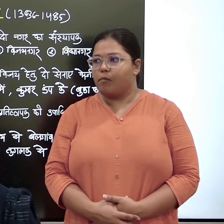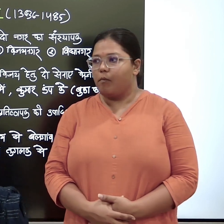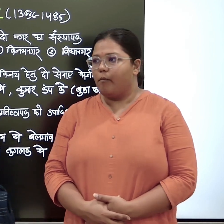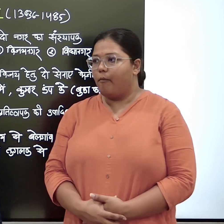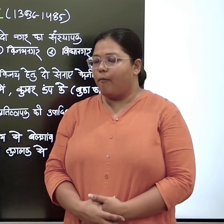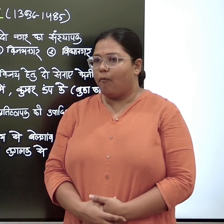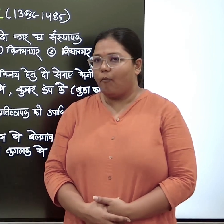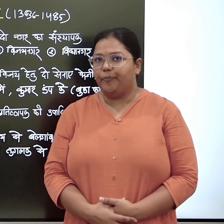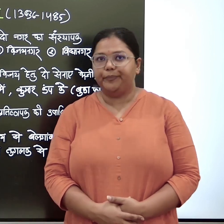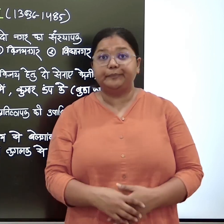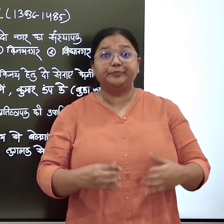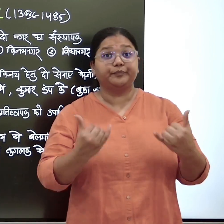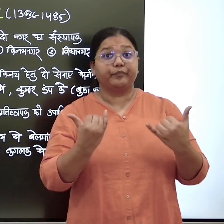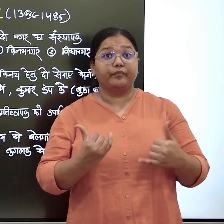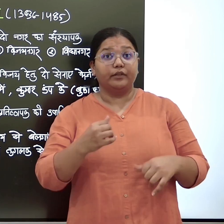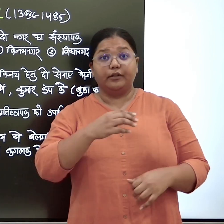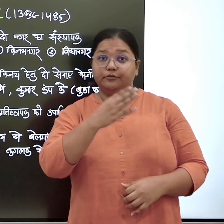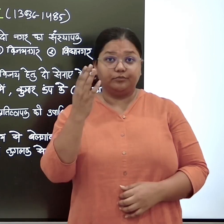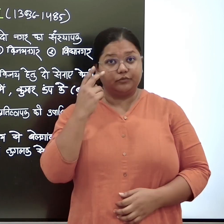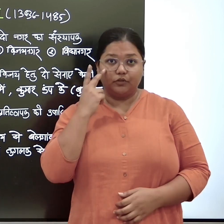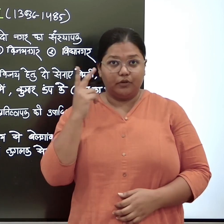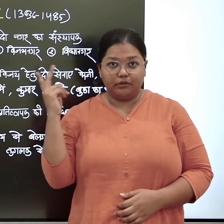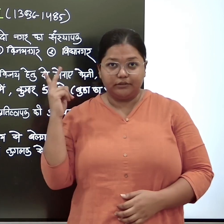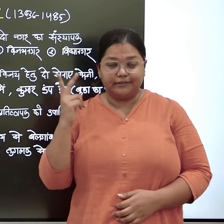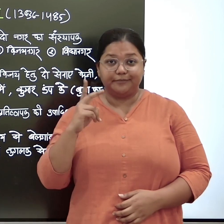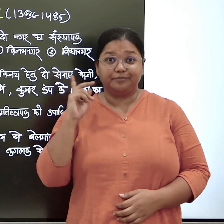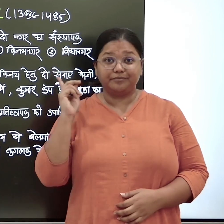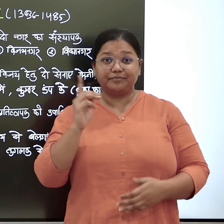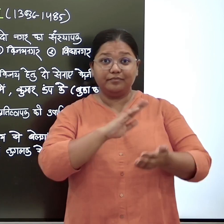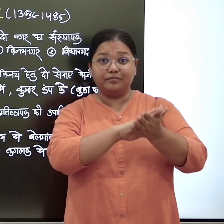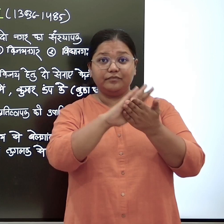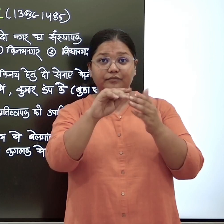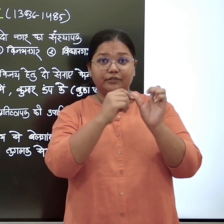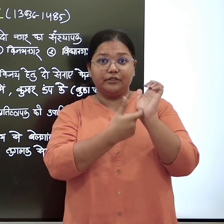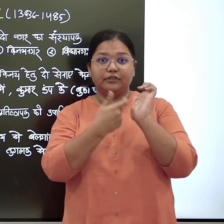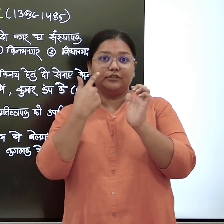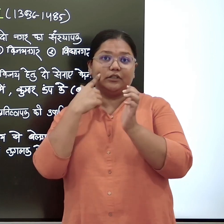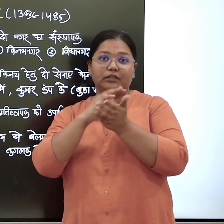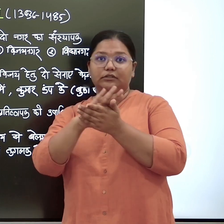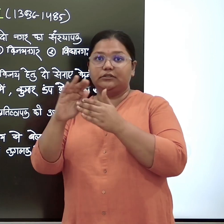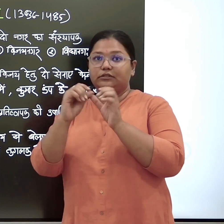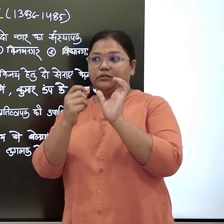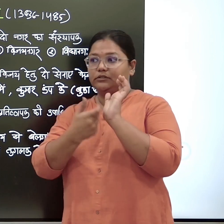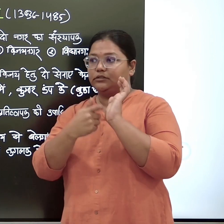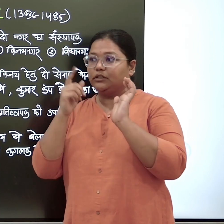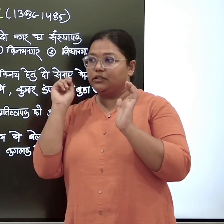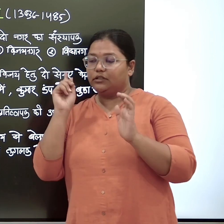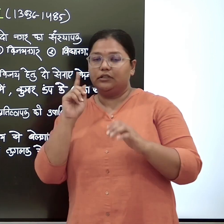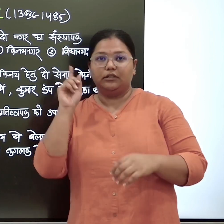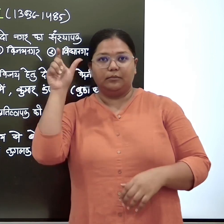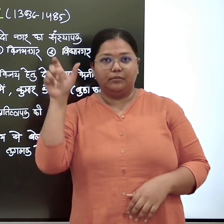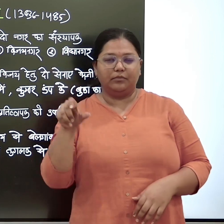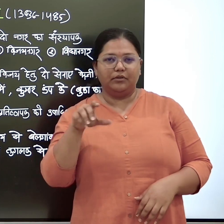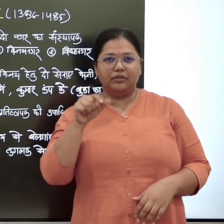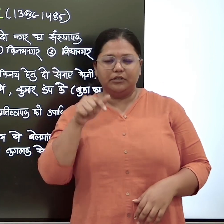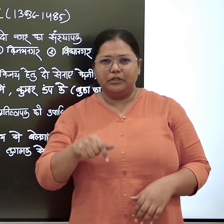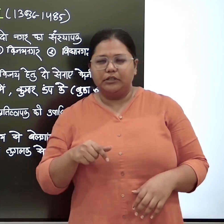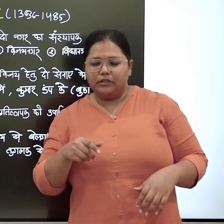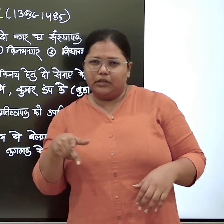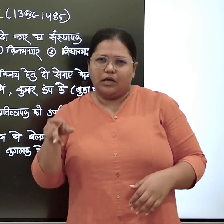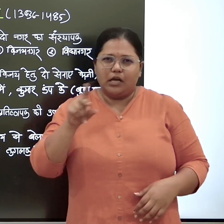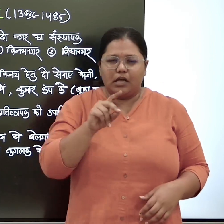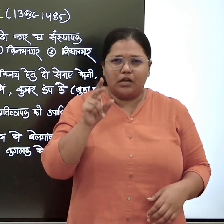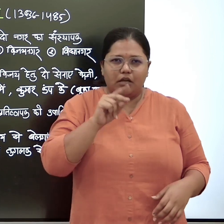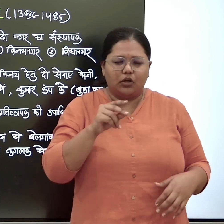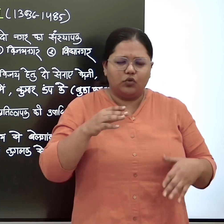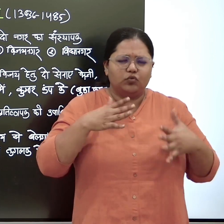साम्राज्य स्थापित किया, तो सबसे पहले जो राजा आते हैं वो कौन रहेंगे, हरिहर प्रथम। ठीक है, इनके द्वारा क्या